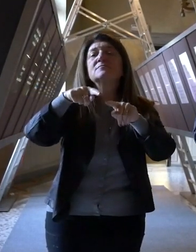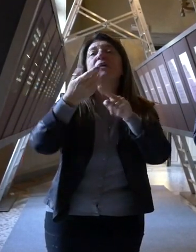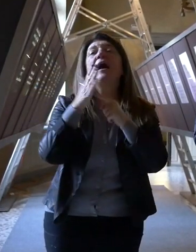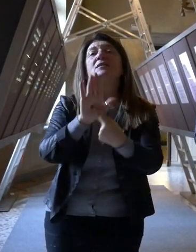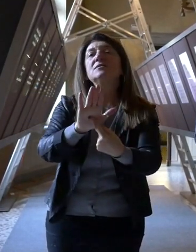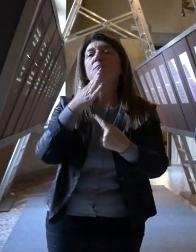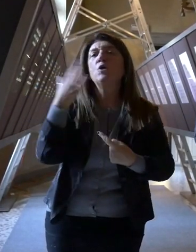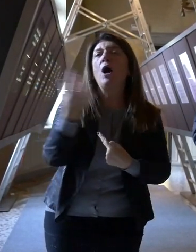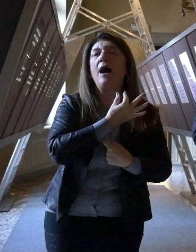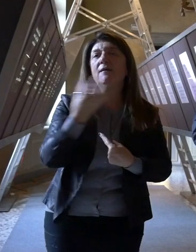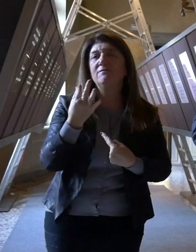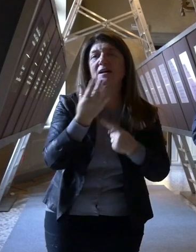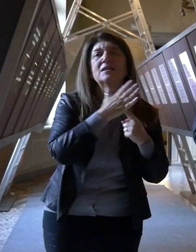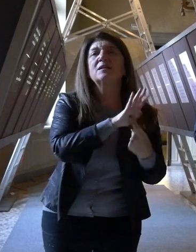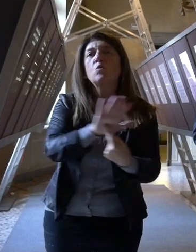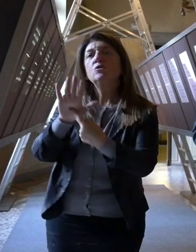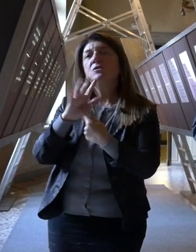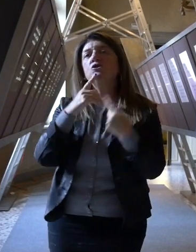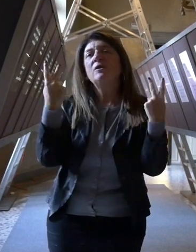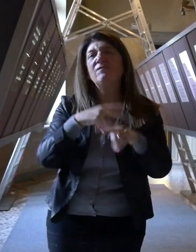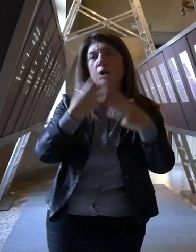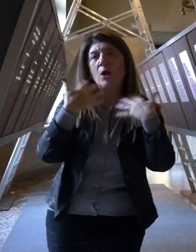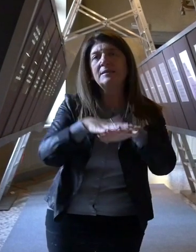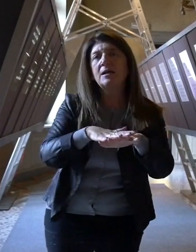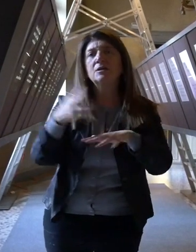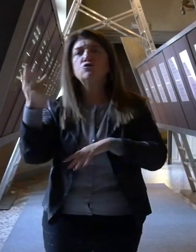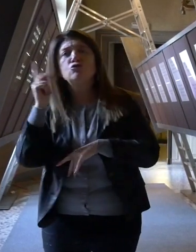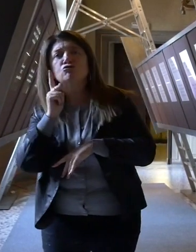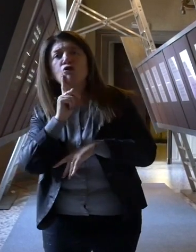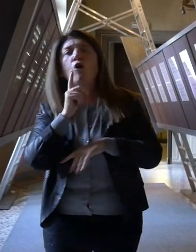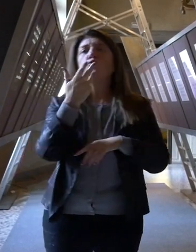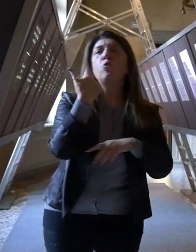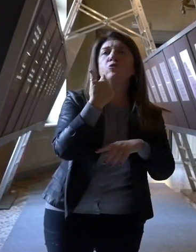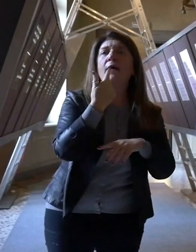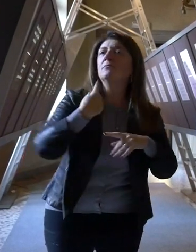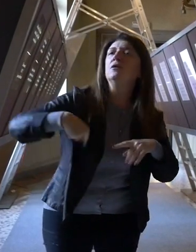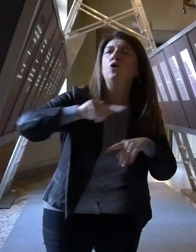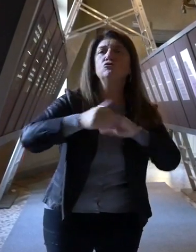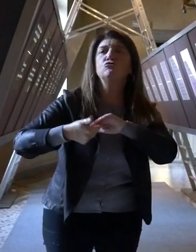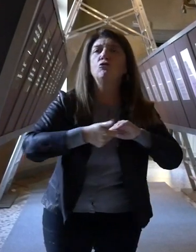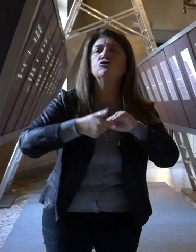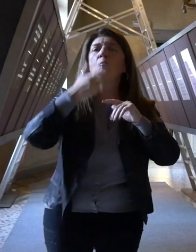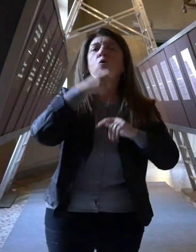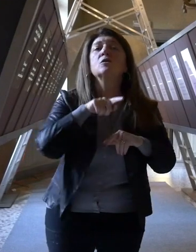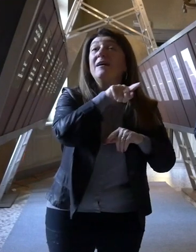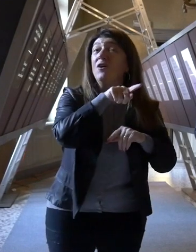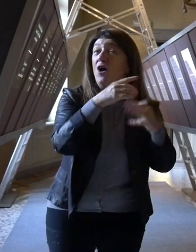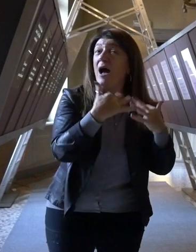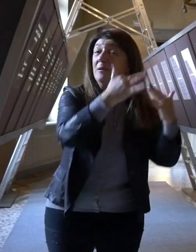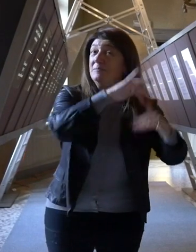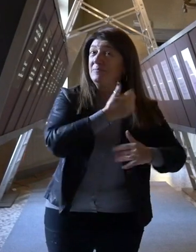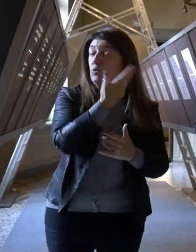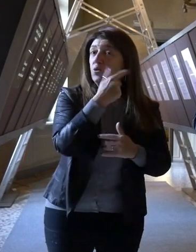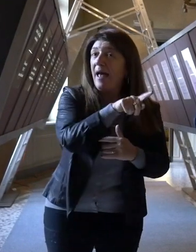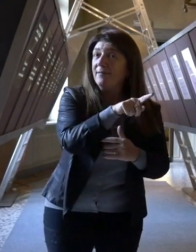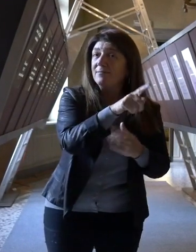dovrebbe essere l'integrazione dei ragazzi sordi nella nostra società perché consentiamo ai rossi ragazzi utenti udenti di fare un'esperienza